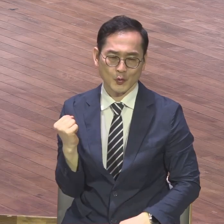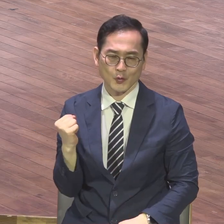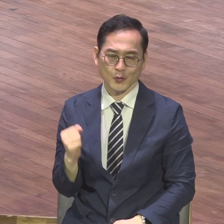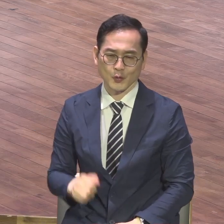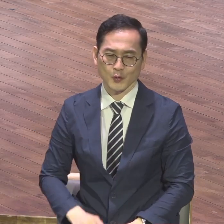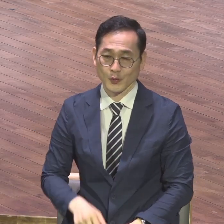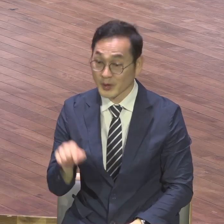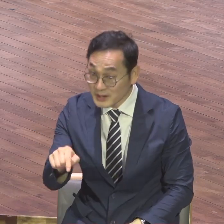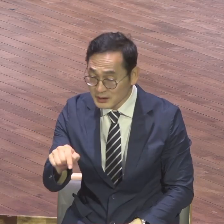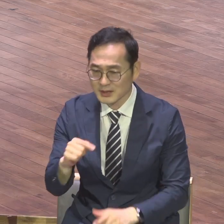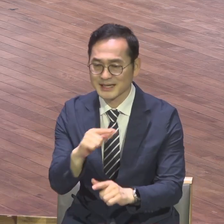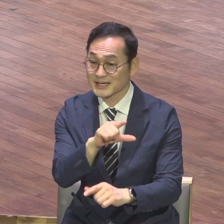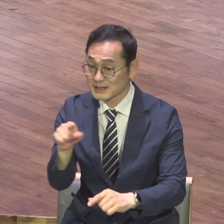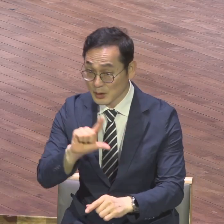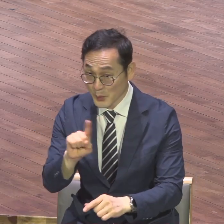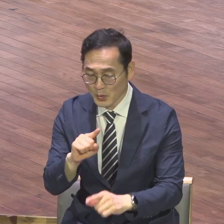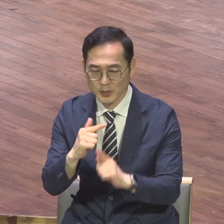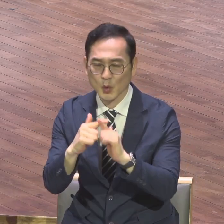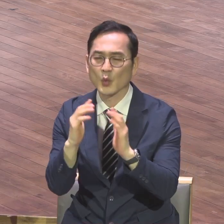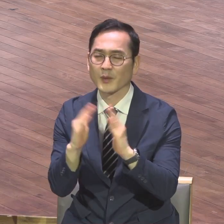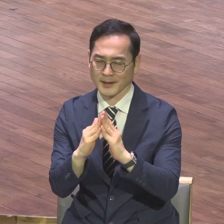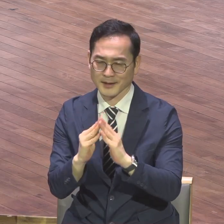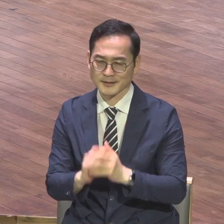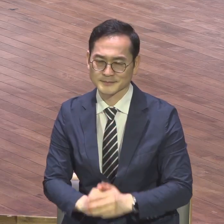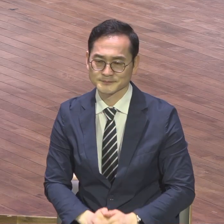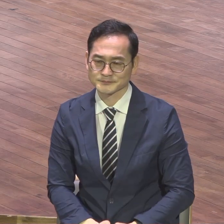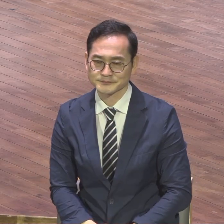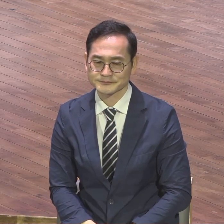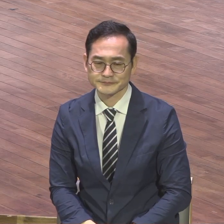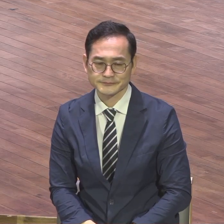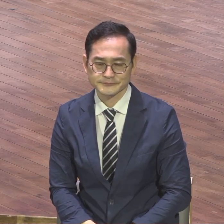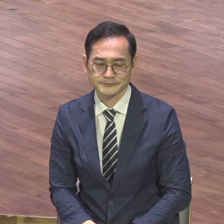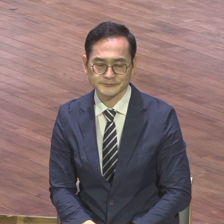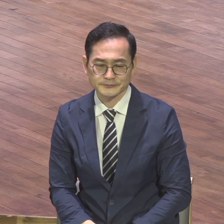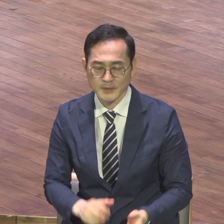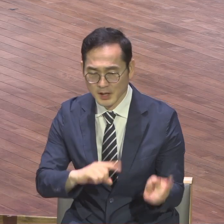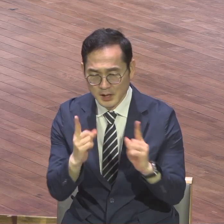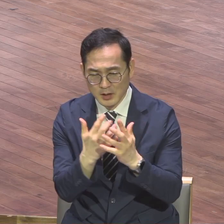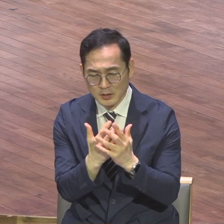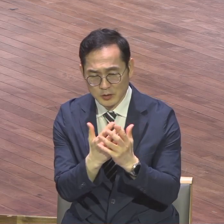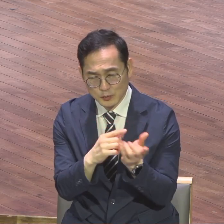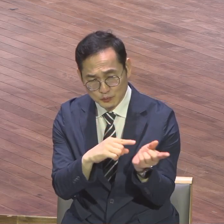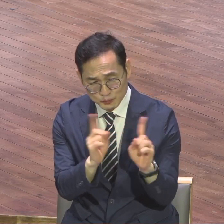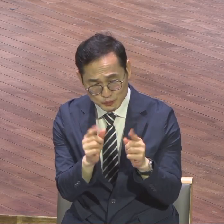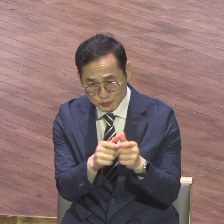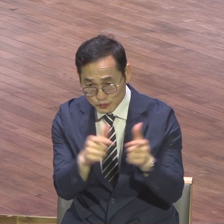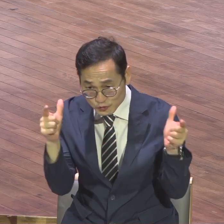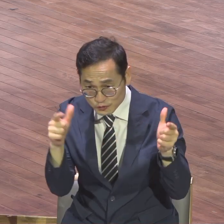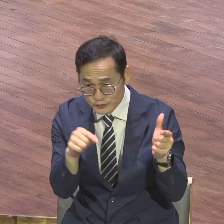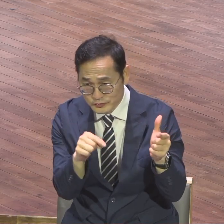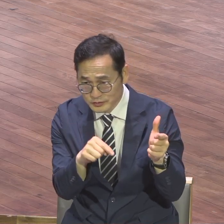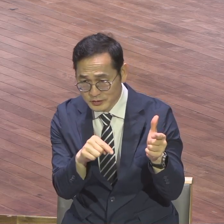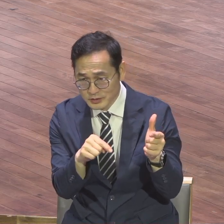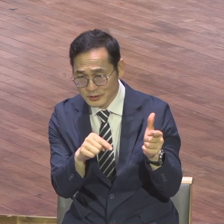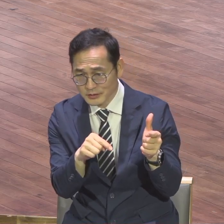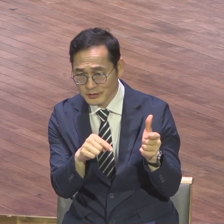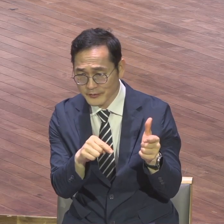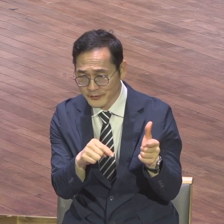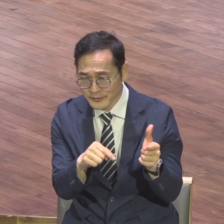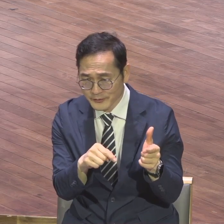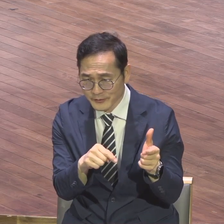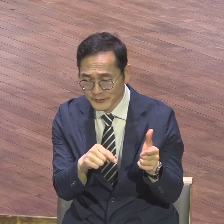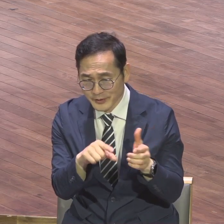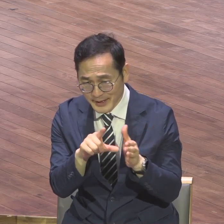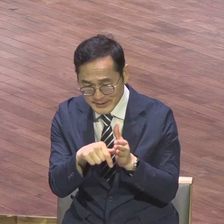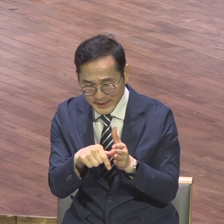이게 교회예요. 그런데 자, 우리가 부흥을 생각할 때 놓치지 말아야 될 게 있습니다. 그것은